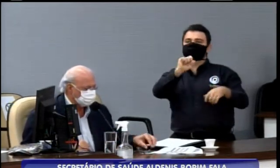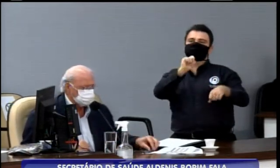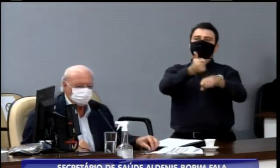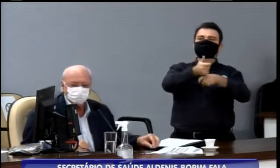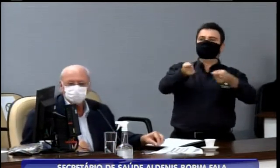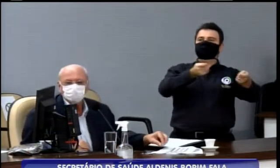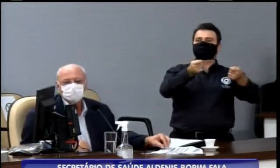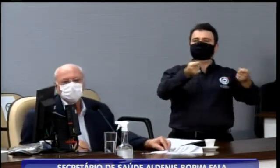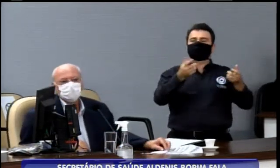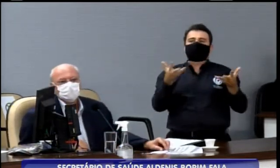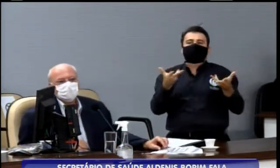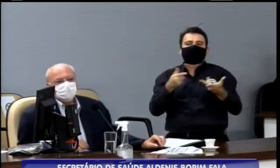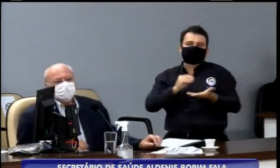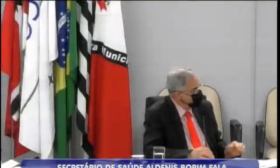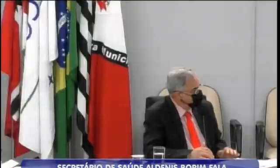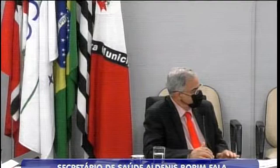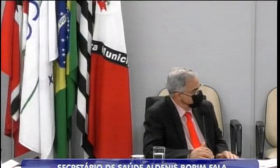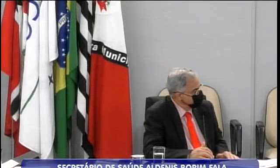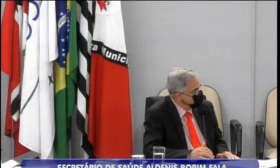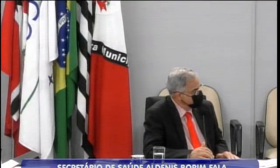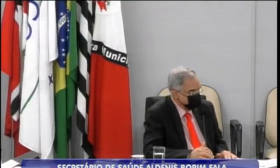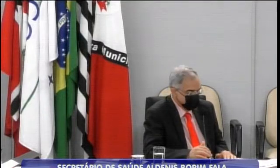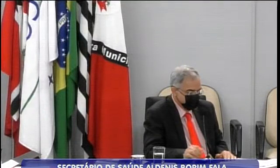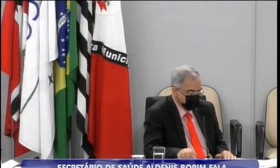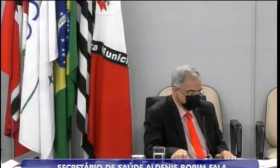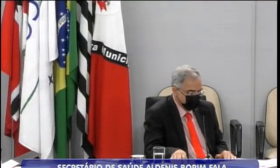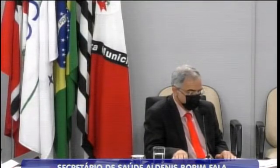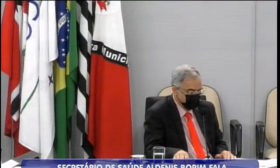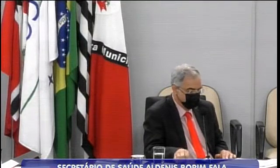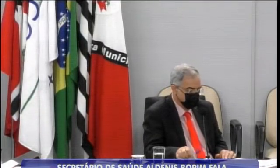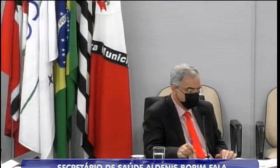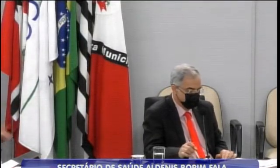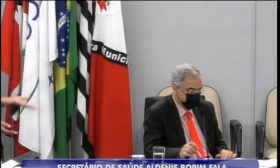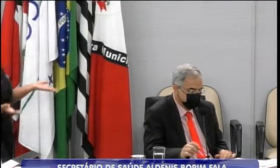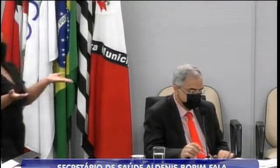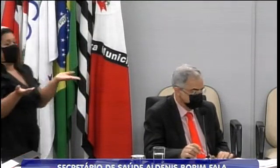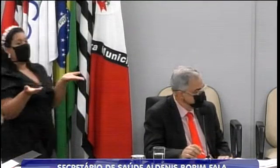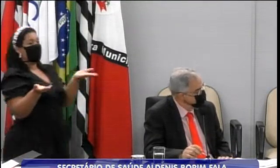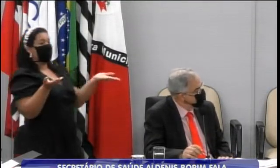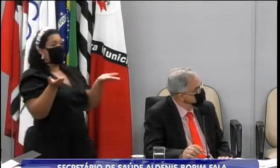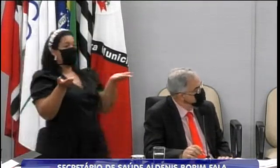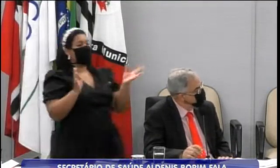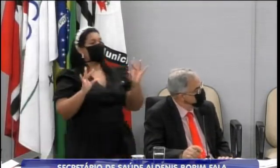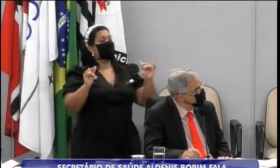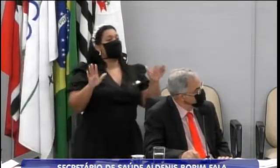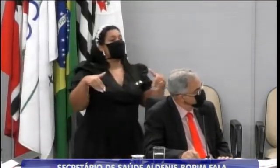a previsão de término desse processo, qual seria? Para definir a OS.